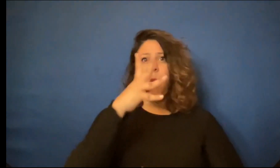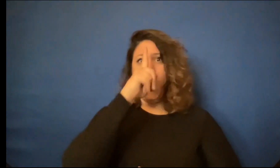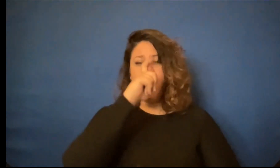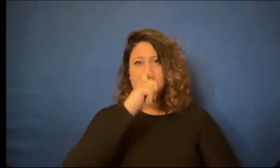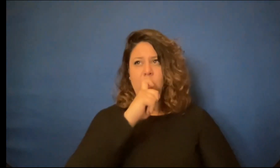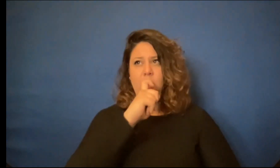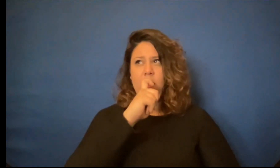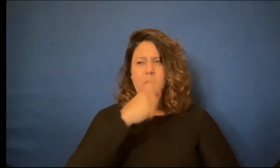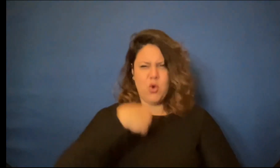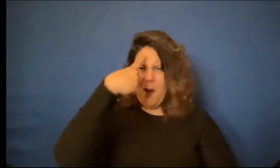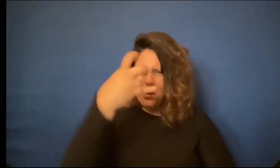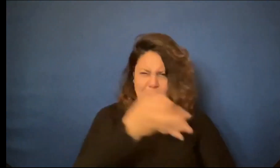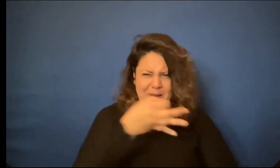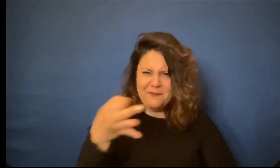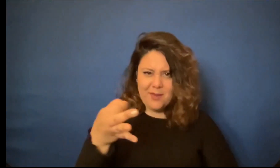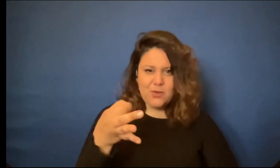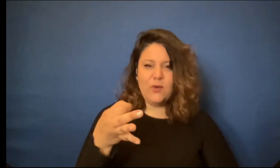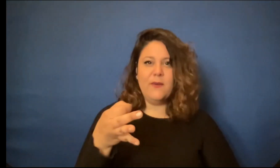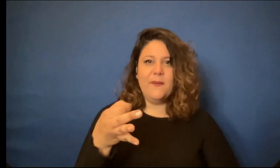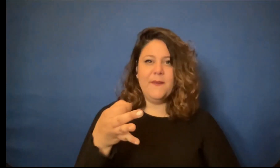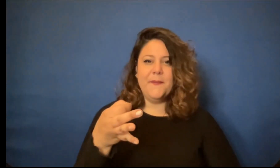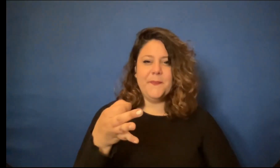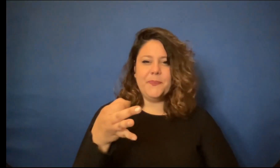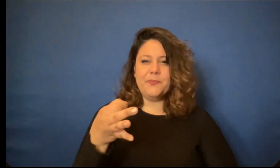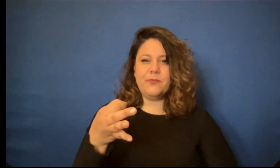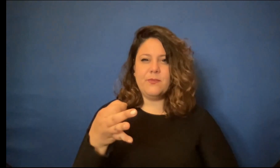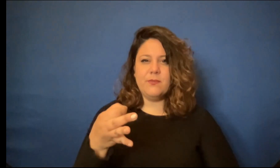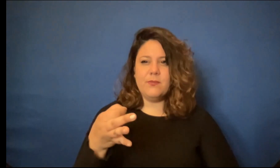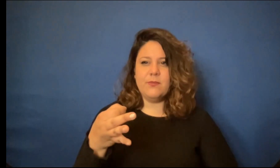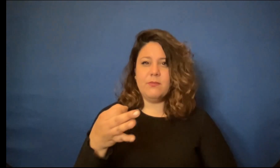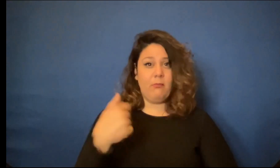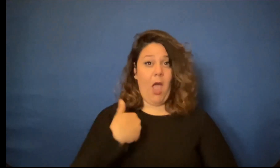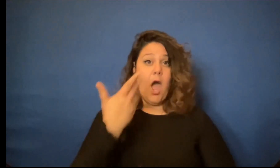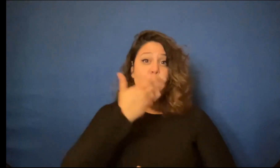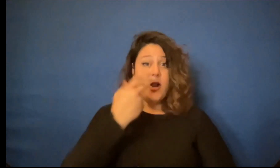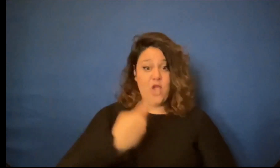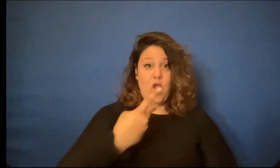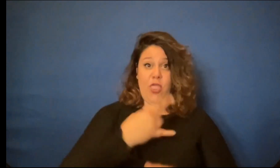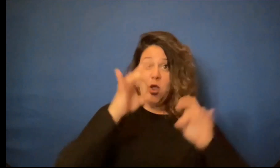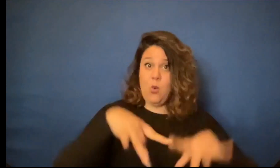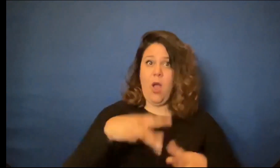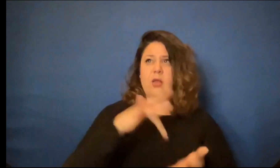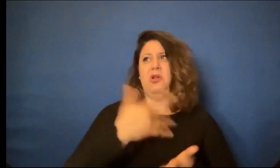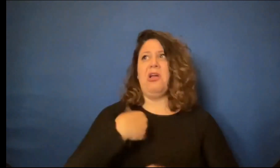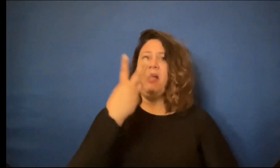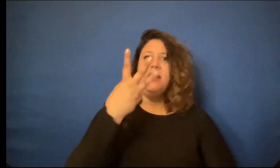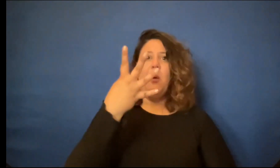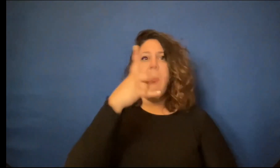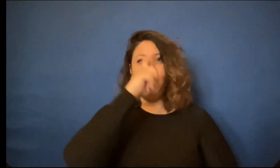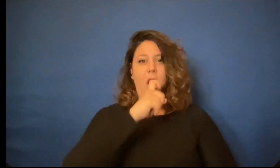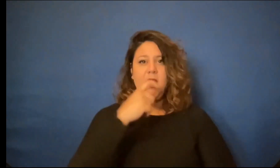o sea, lo recuerdo perfectamente. Fue a la misma escuela que iba yo y a los 3-4 años de estar en la escuela